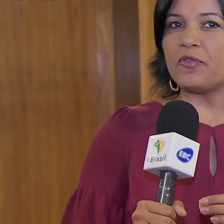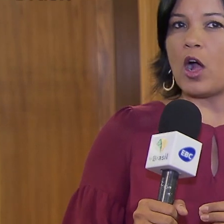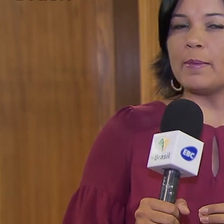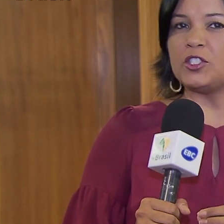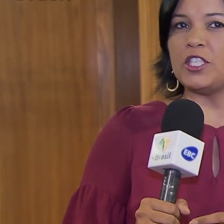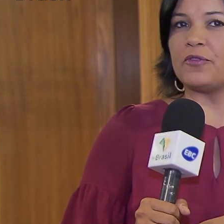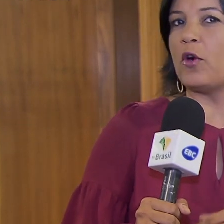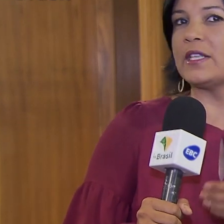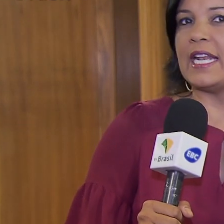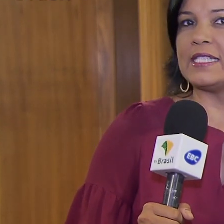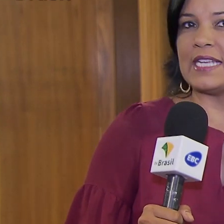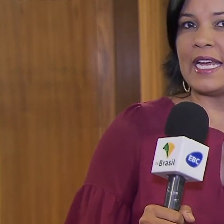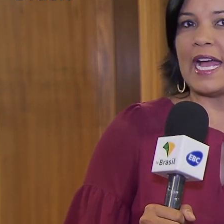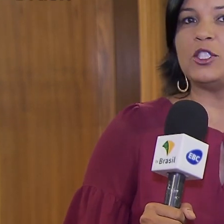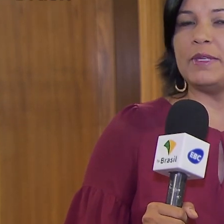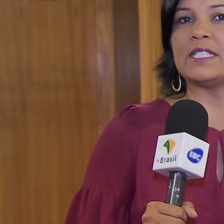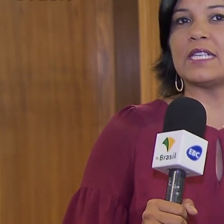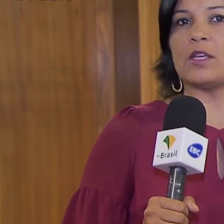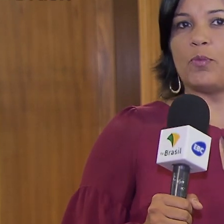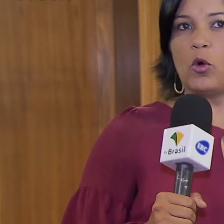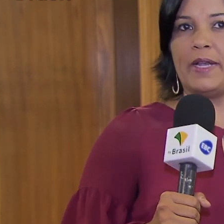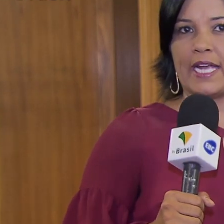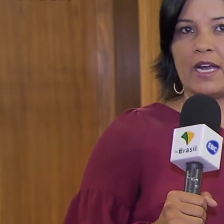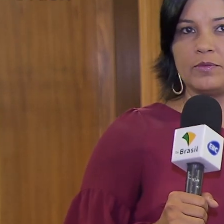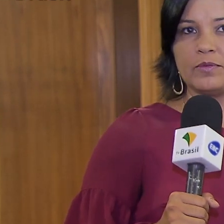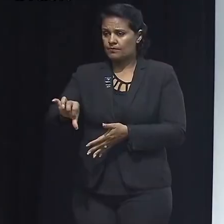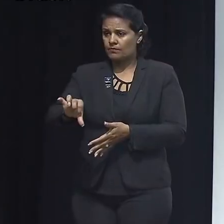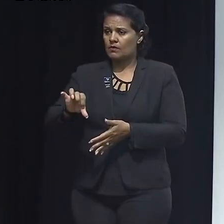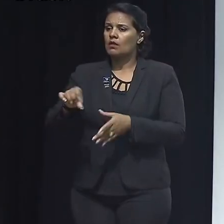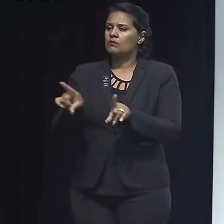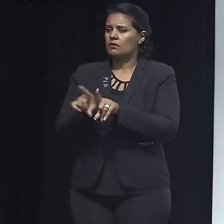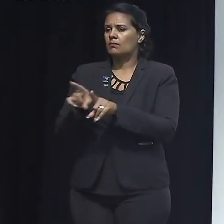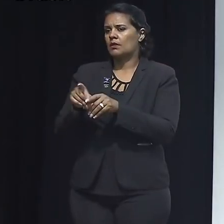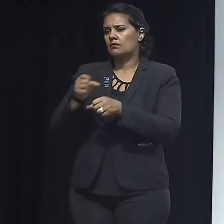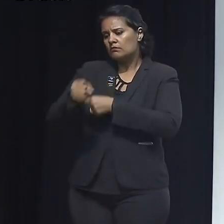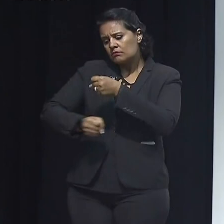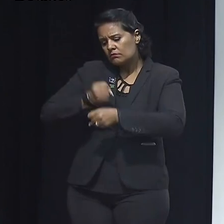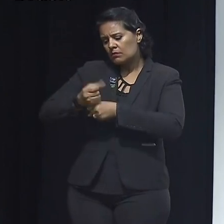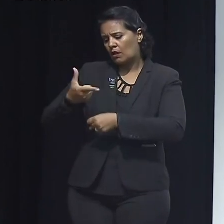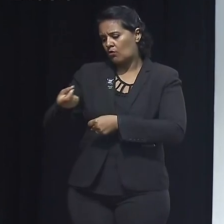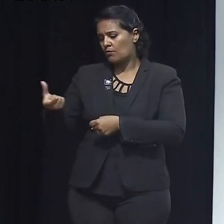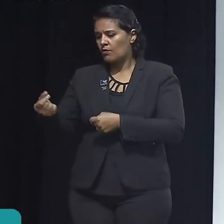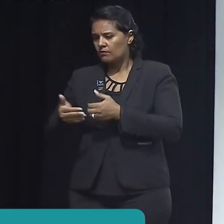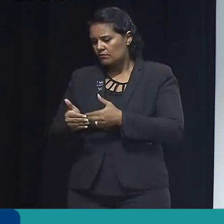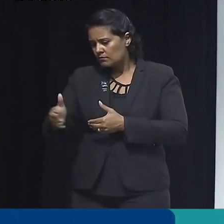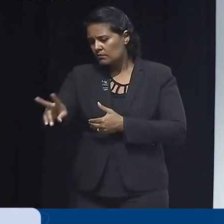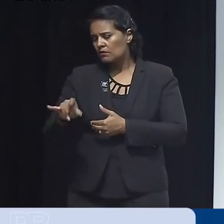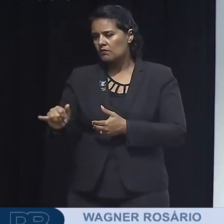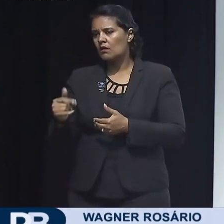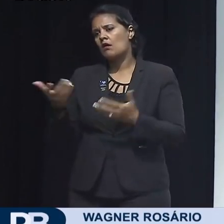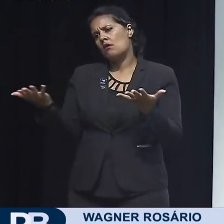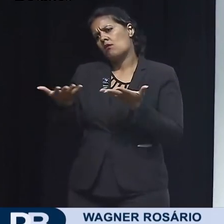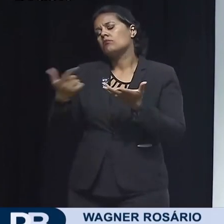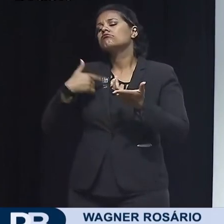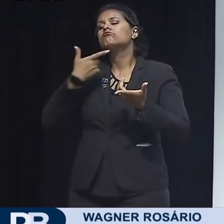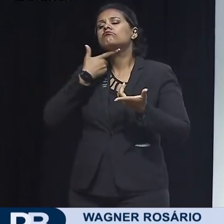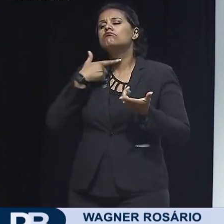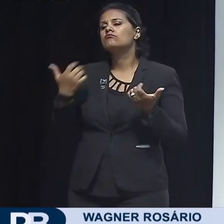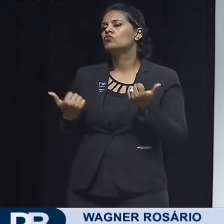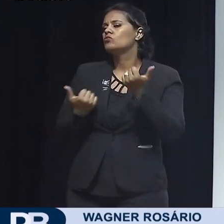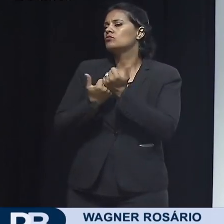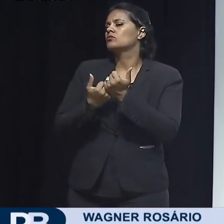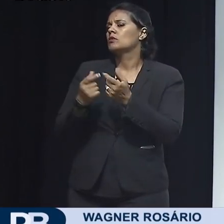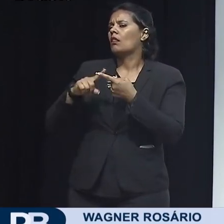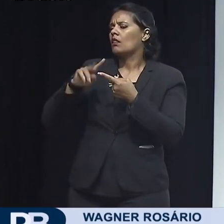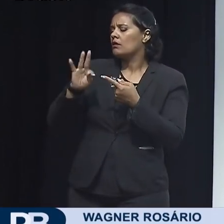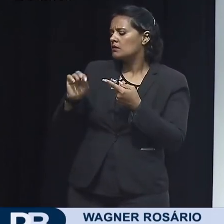como forma de fortalecer a administração pública. Eu espero que, em conjunto com diversos órgãos que estão aqui presentes, como